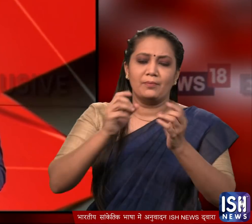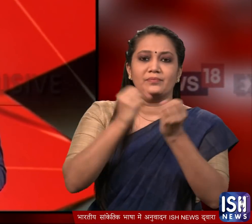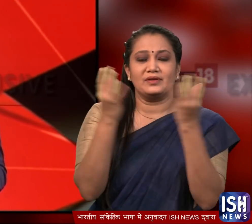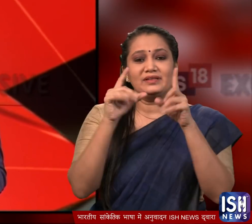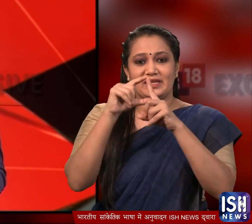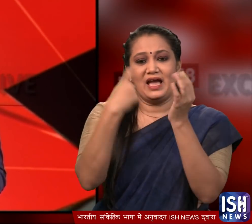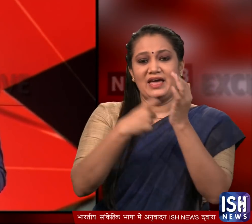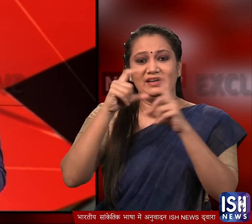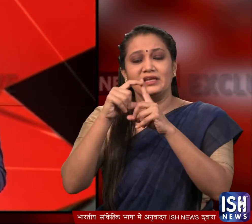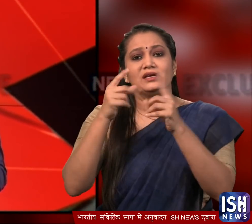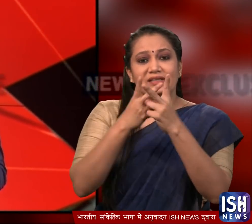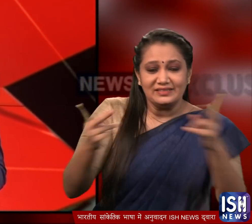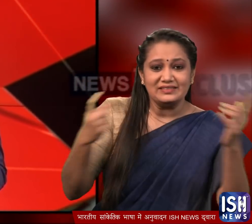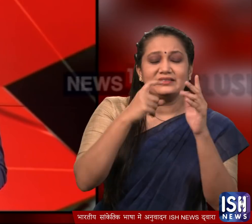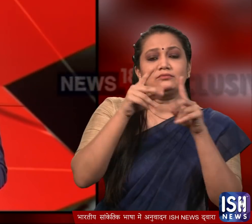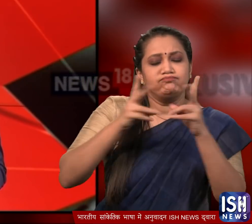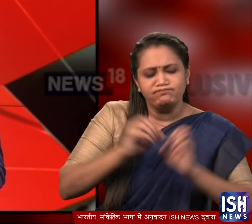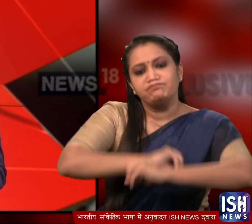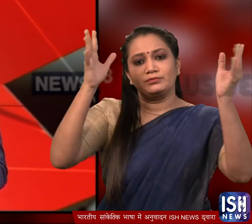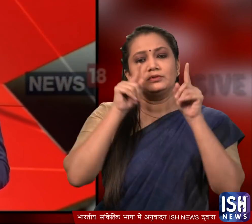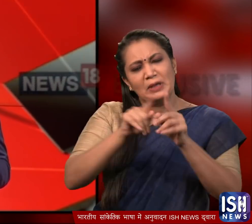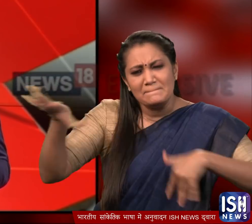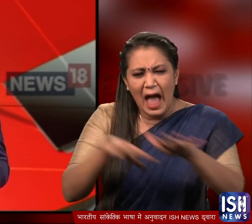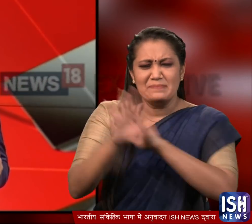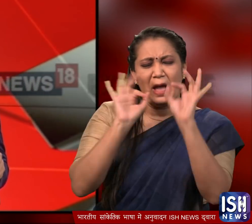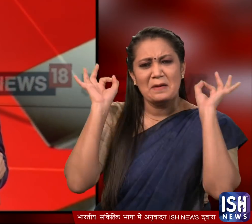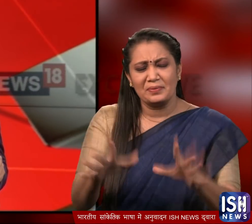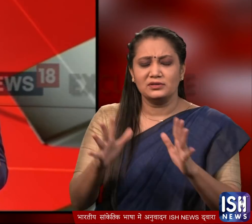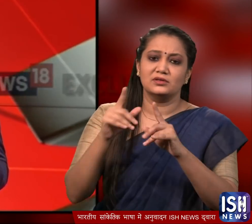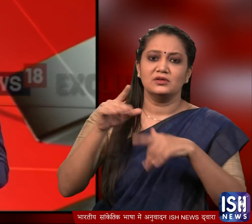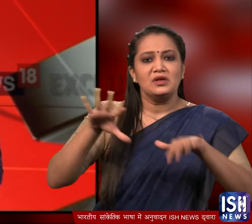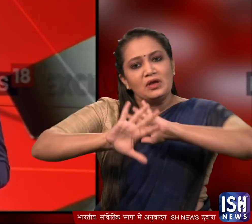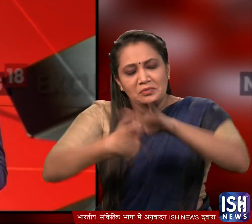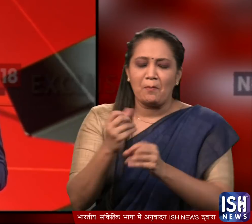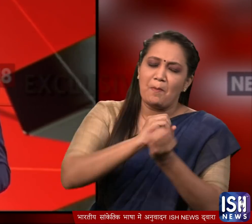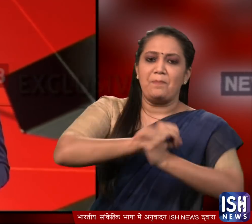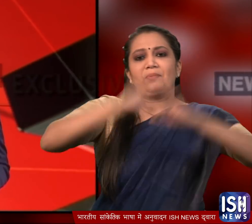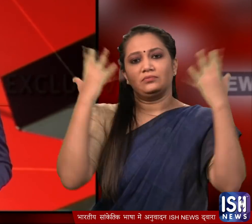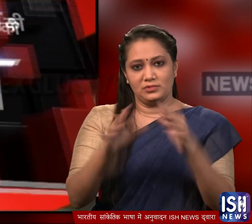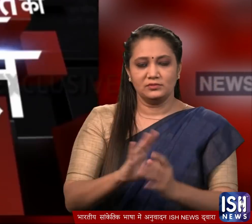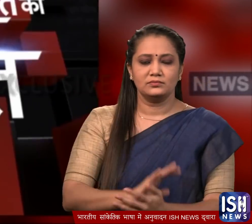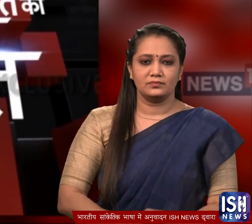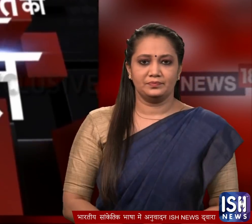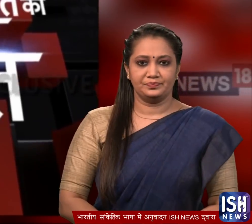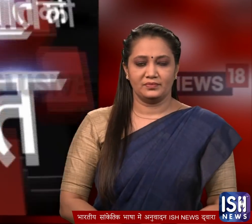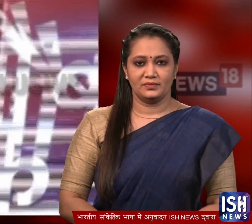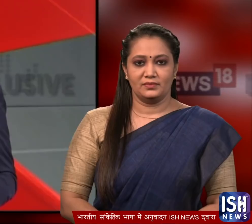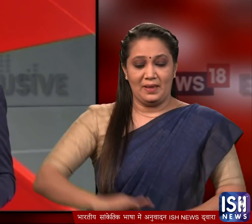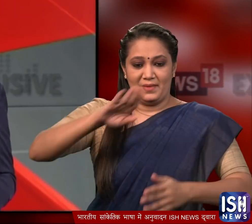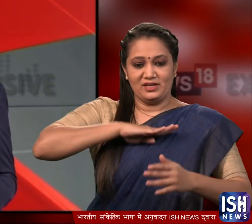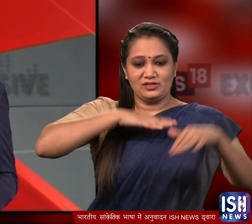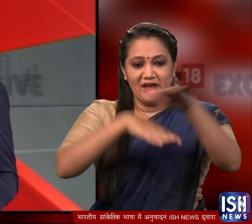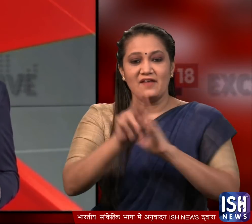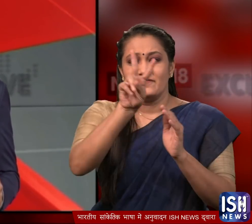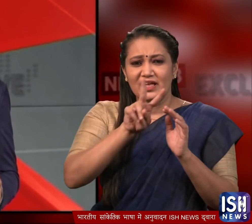छत्तीसगढ़ पुलिस के डीआरजी यानी डिस्ट्रिक्ट रिजर्व गार्ड के काफिले पर पूरी तैयारी के बाद घात लगाकर हमला किया। महाराष्ट्र